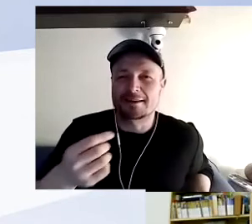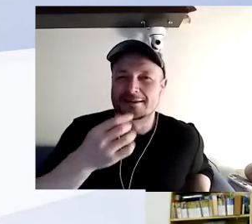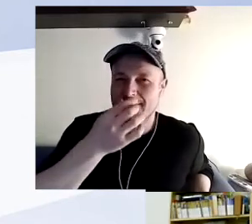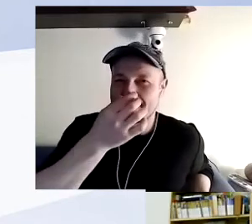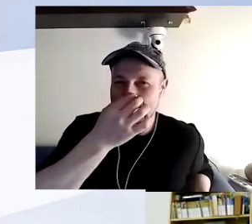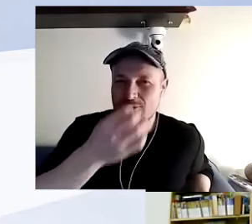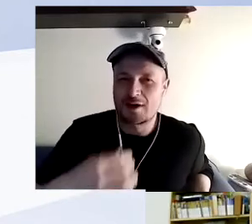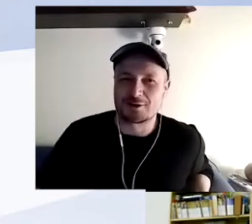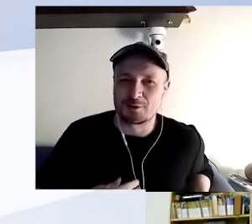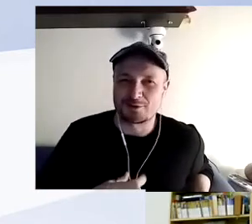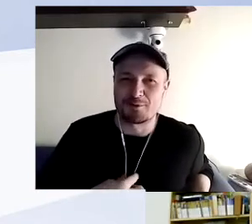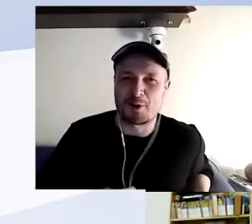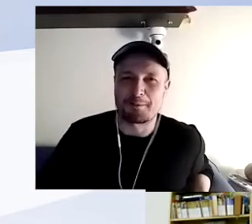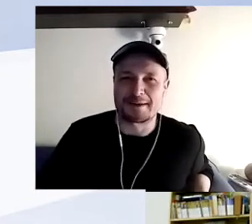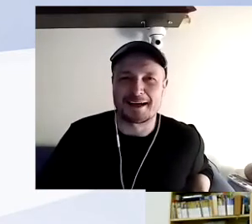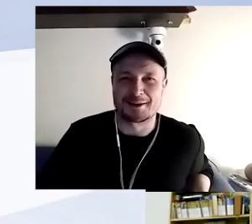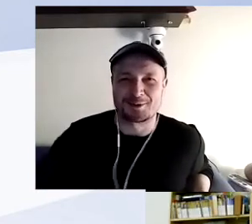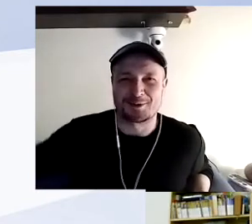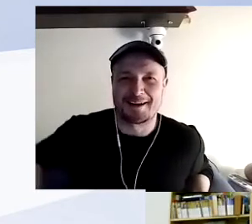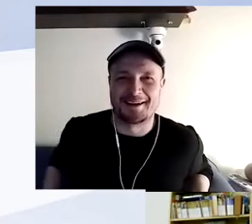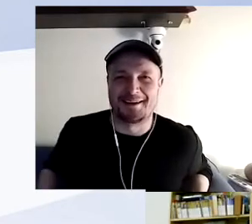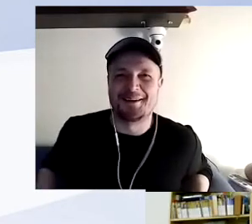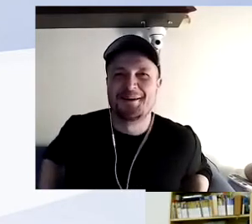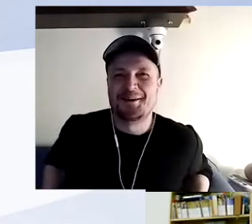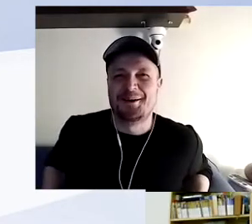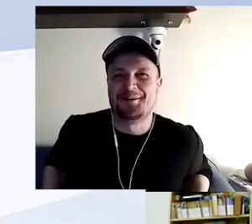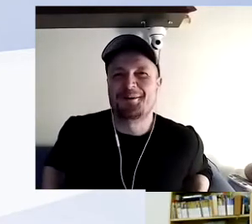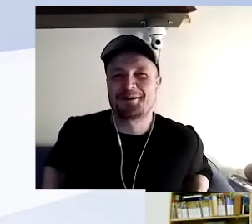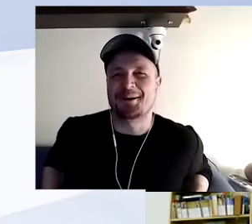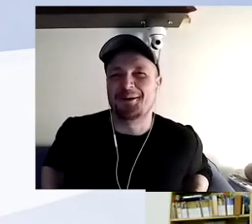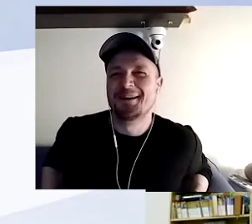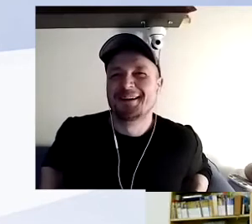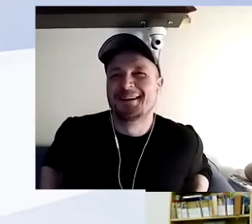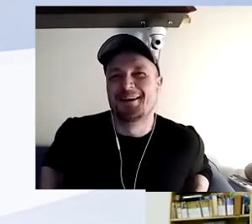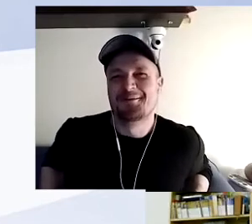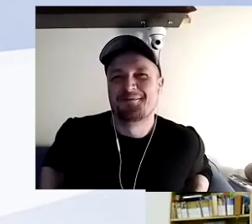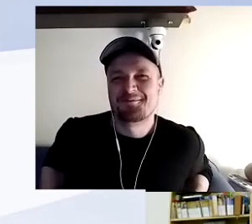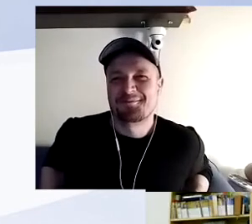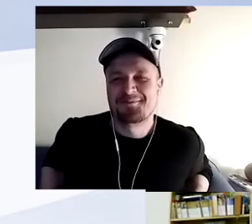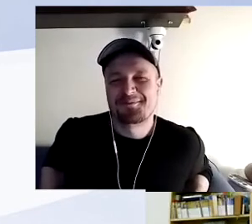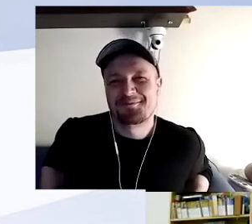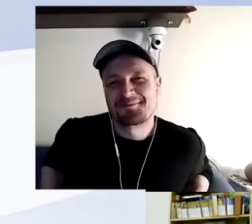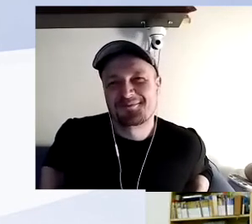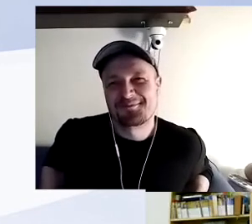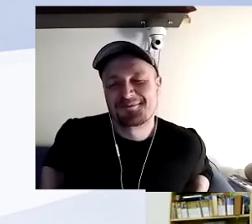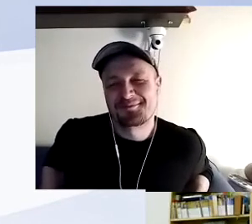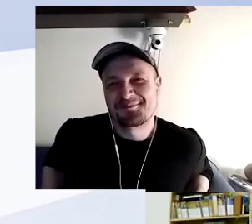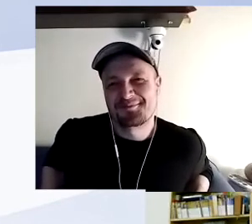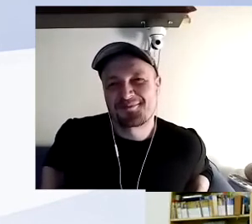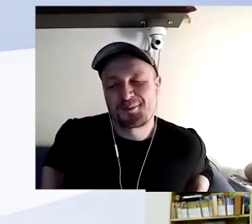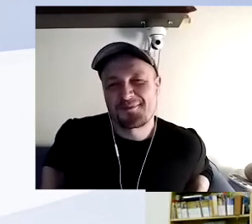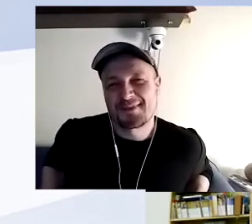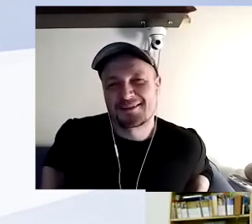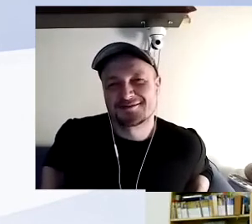capiva perché si aveva questo alito così un po' appestato. Però... No, invece noi, quando ritornavamo, la